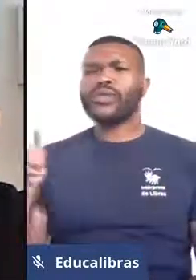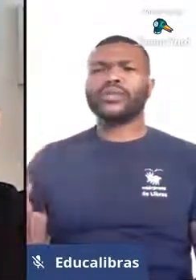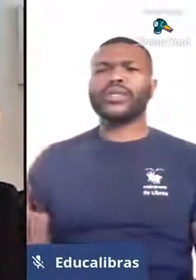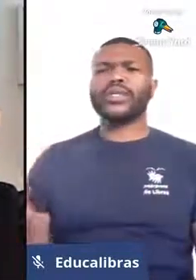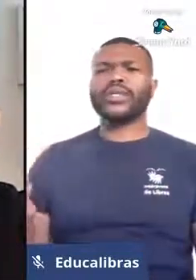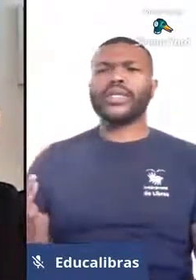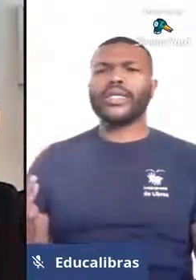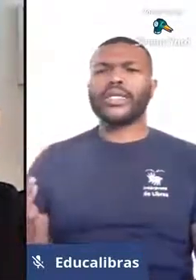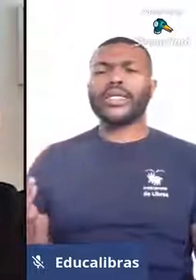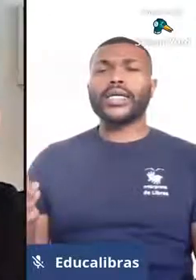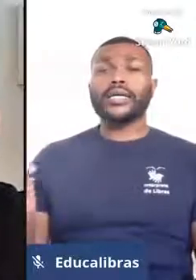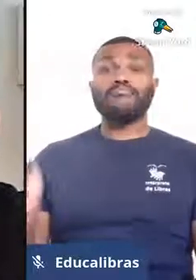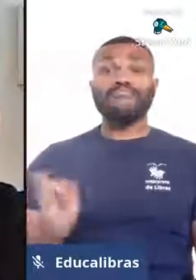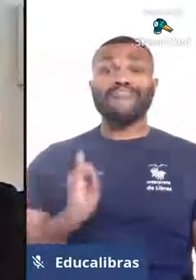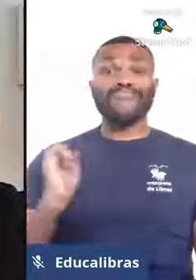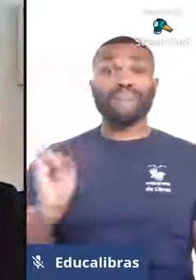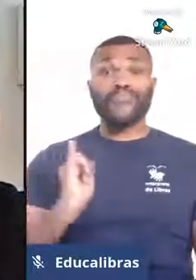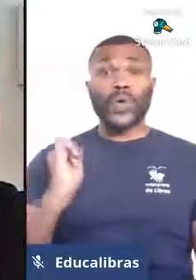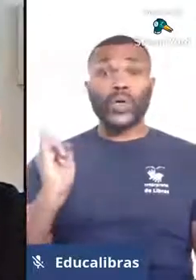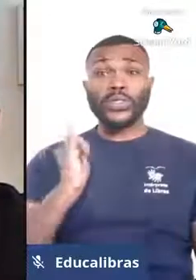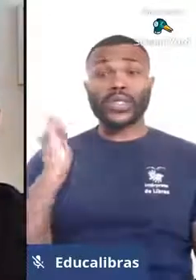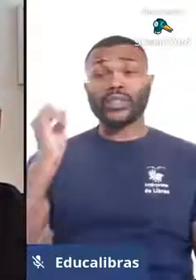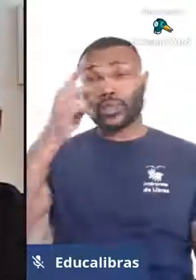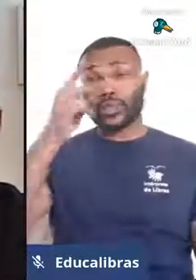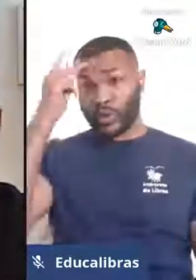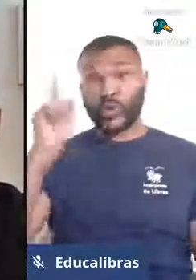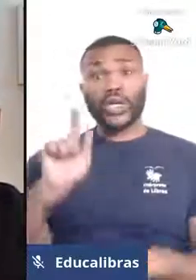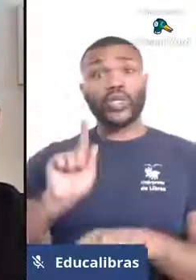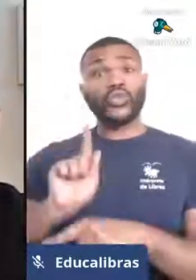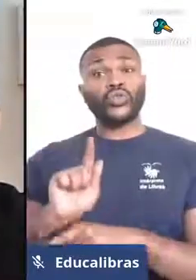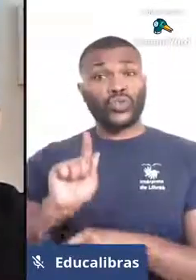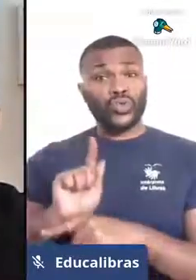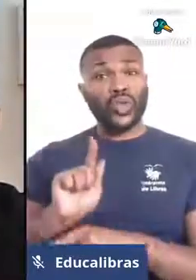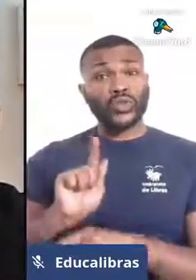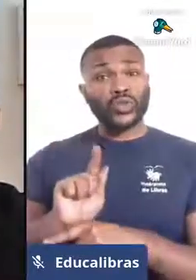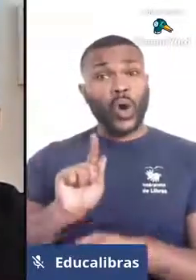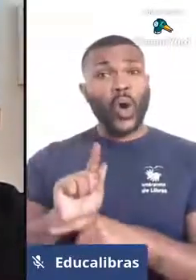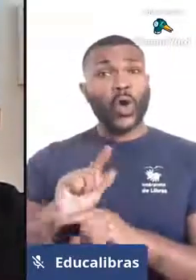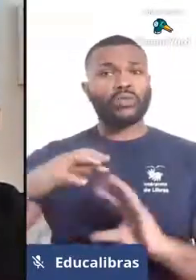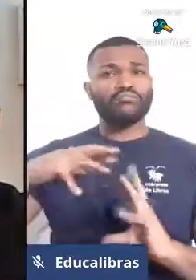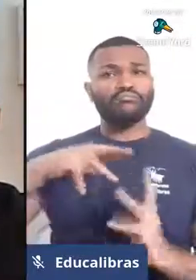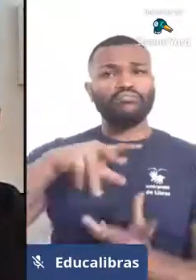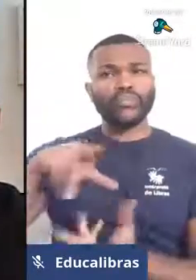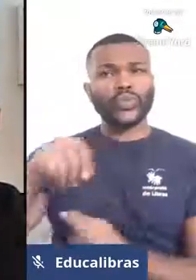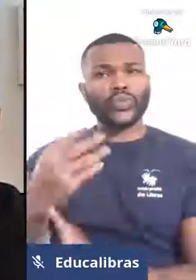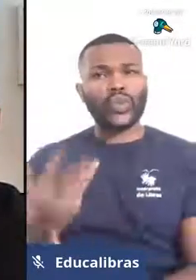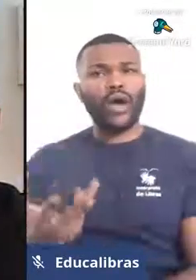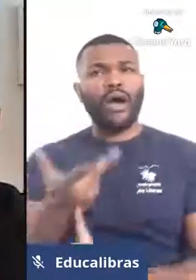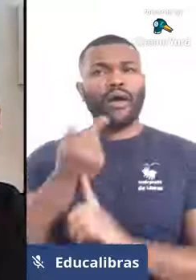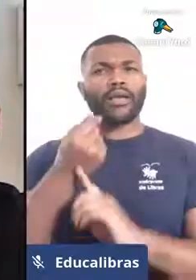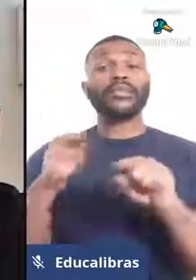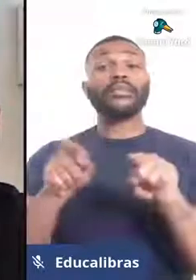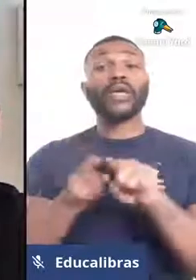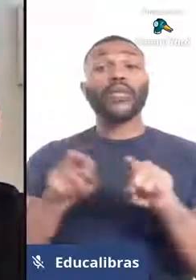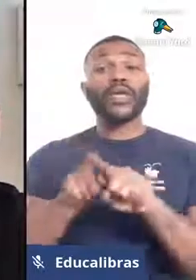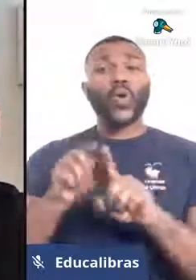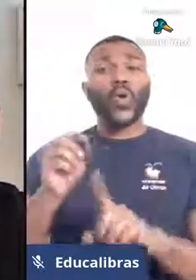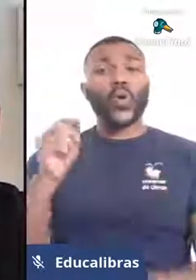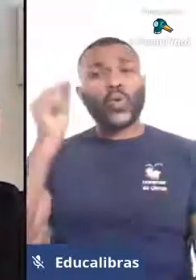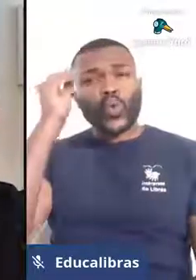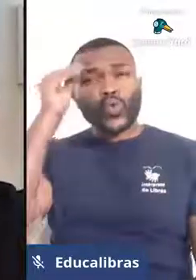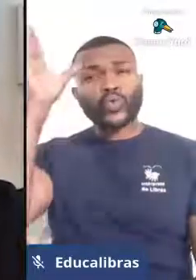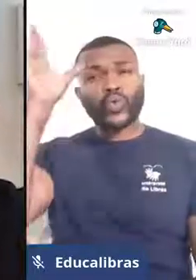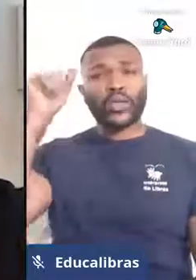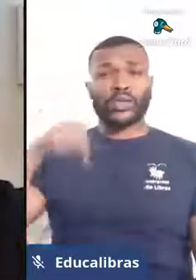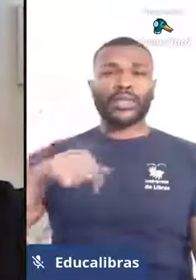um importante gestor, né, desse mundo das artes e da cultura na cidade de São Paulo. Bom,